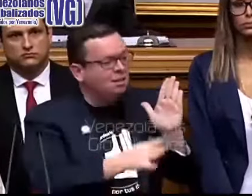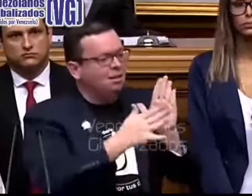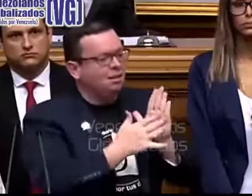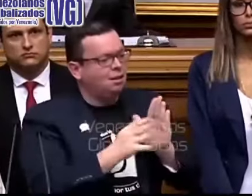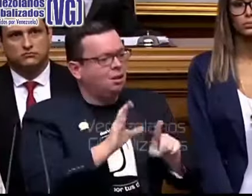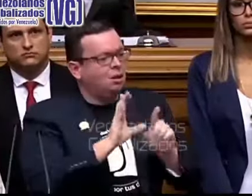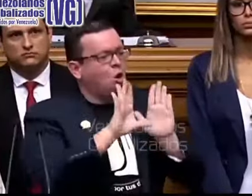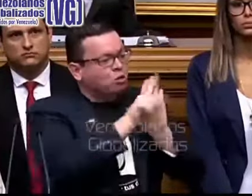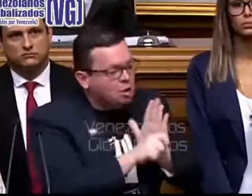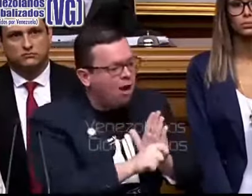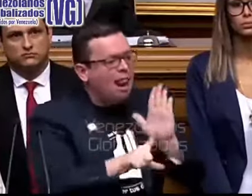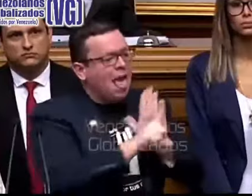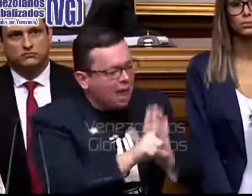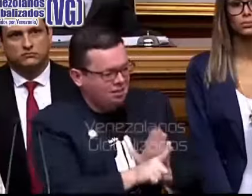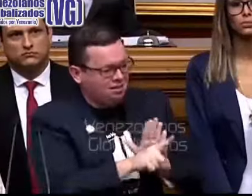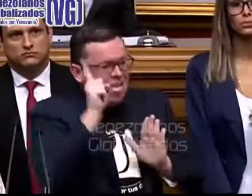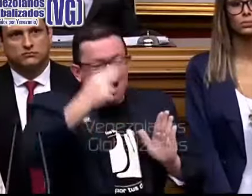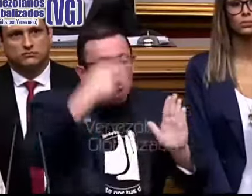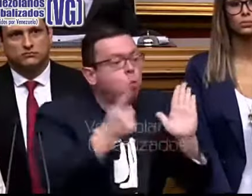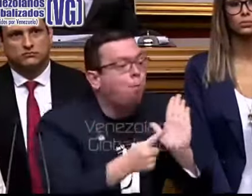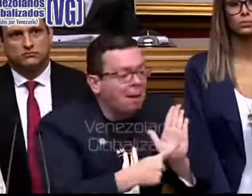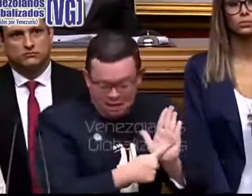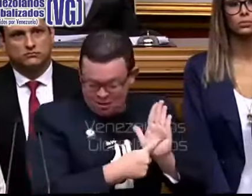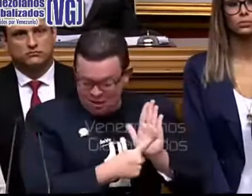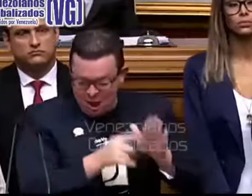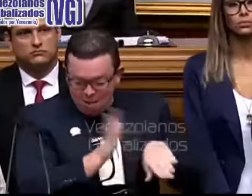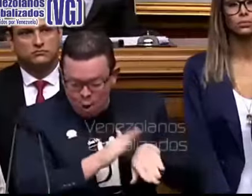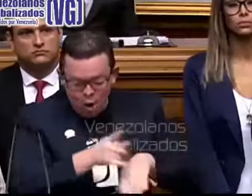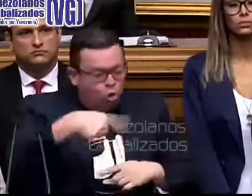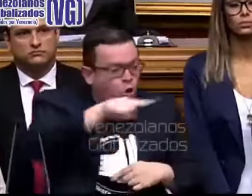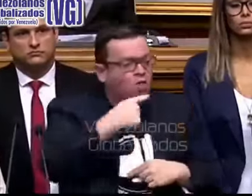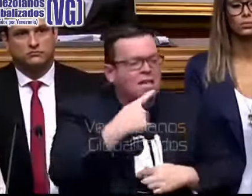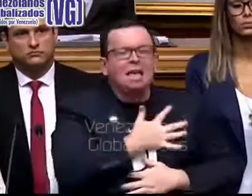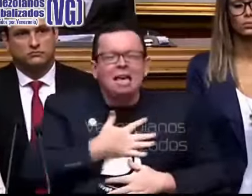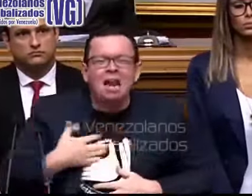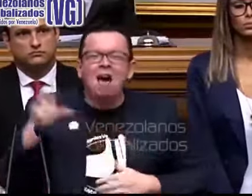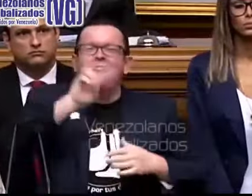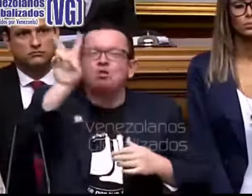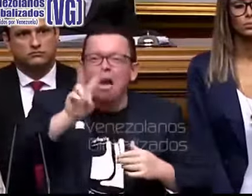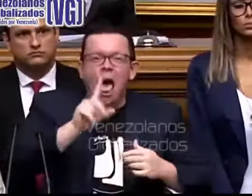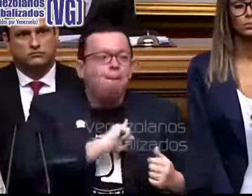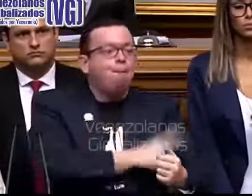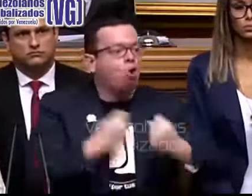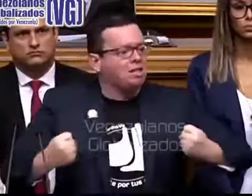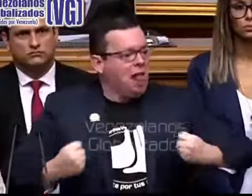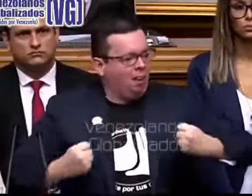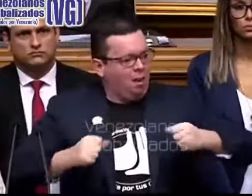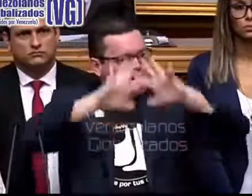tenemos la Constitución, que tenemos las leyes, acá no se cumplen. ¿Por qué? Porque siempre pensamos y siempre se dice que Venezuela la